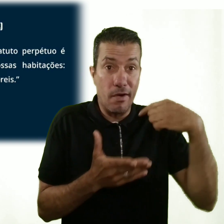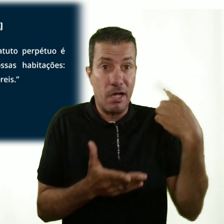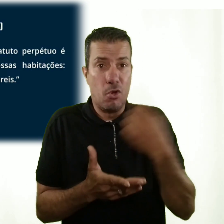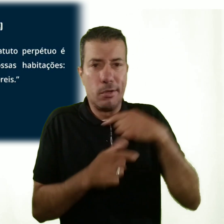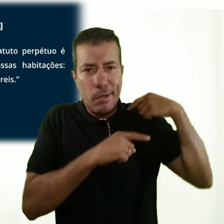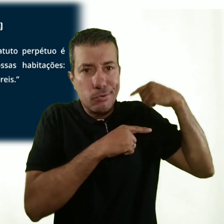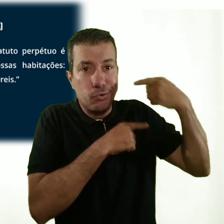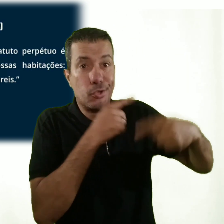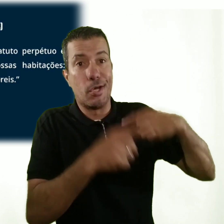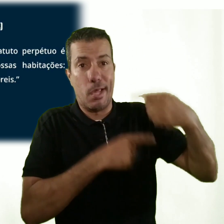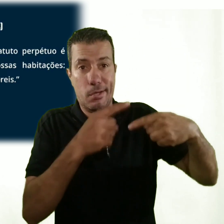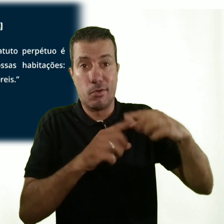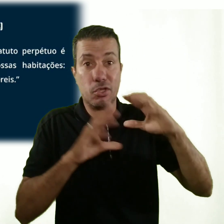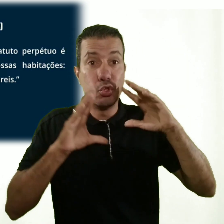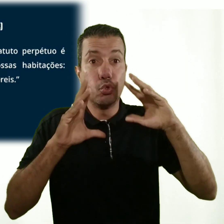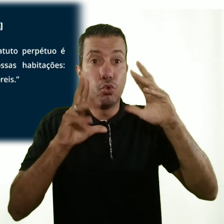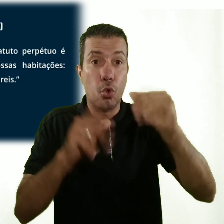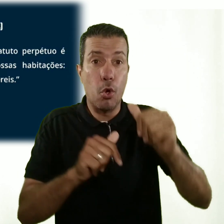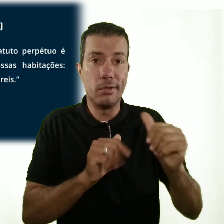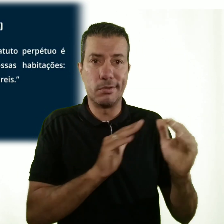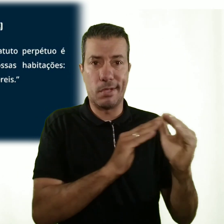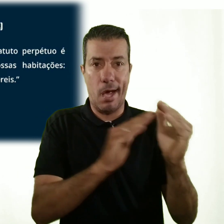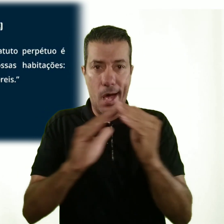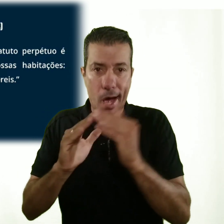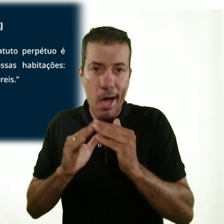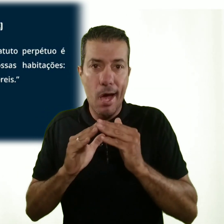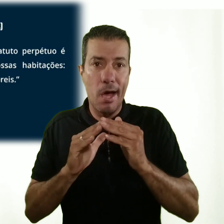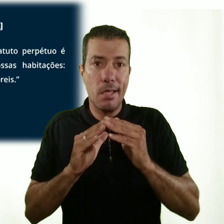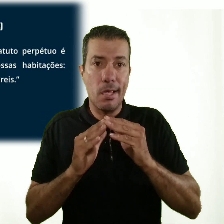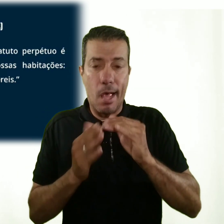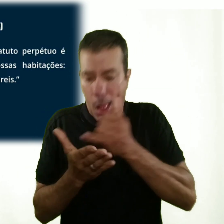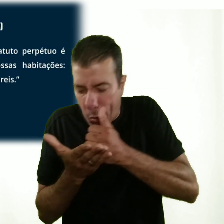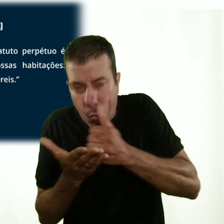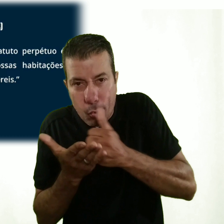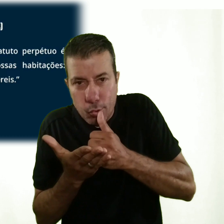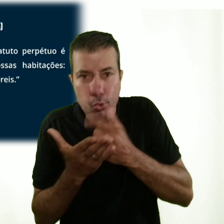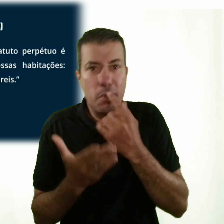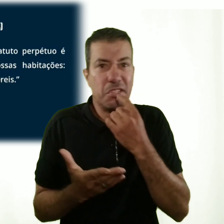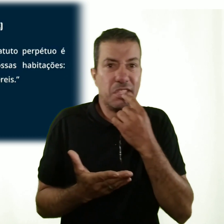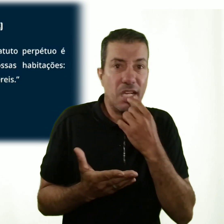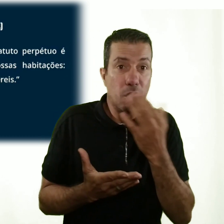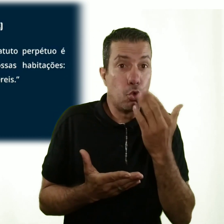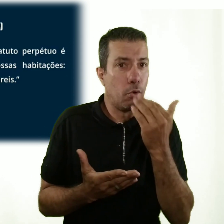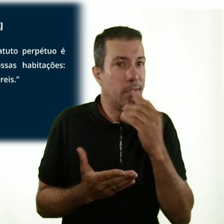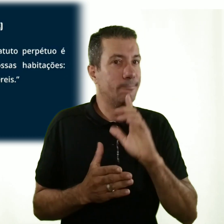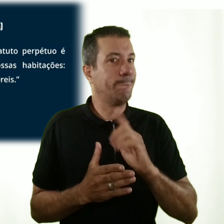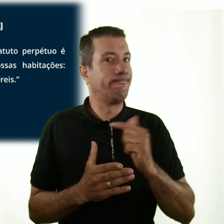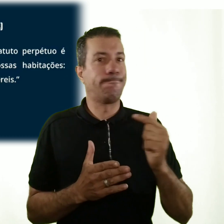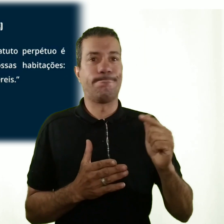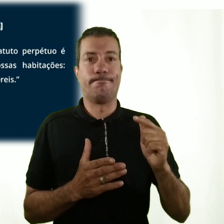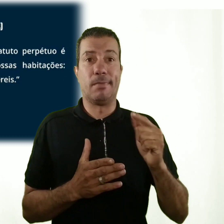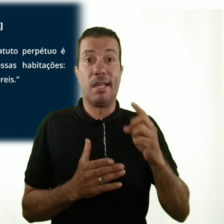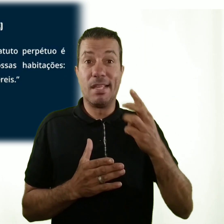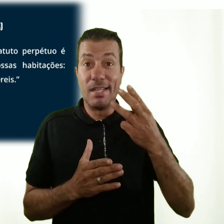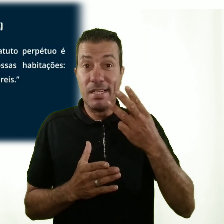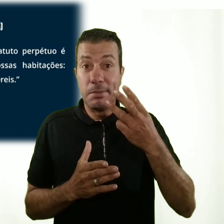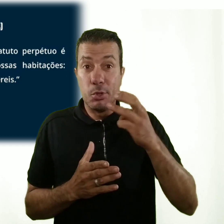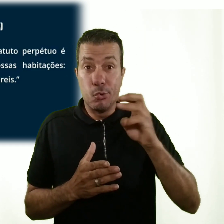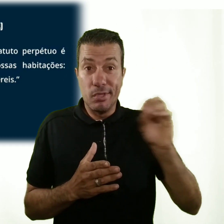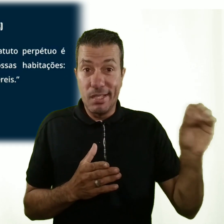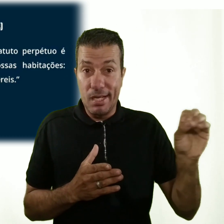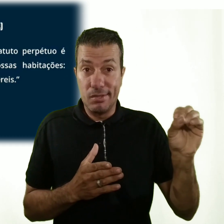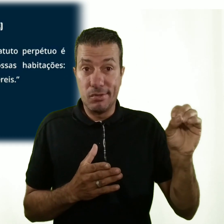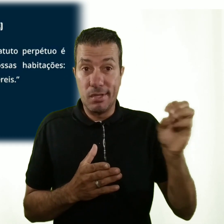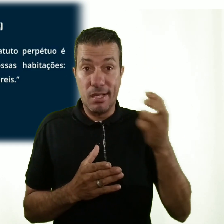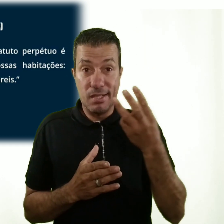em todas as vossas habitações. Nenhuma gordura, nem sangue algum comereis. Há 3.500 anos está escrito na Bíblia que